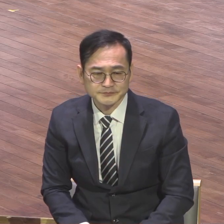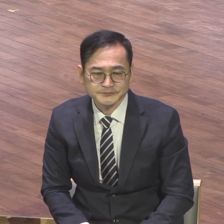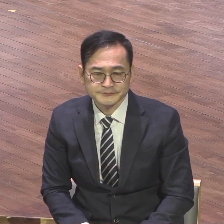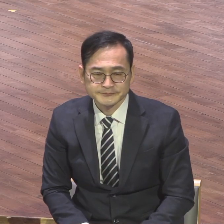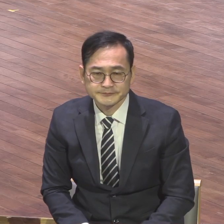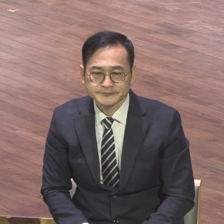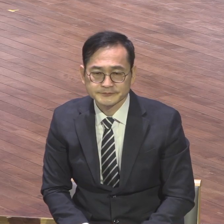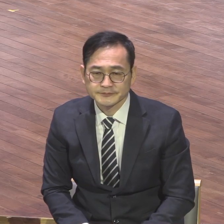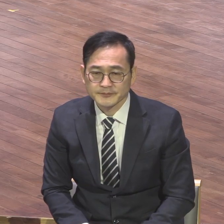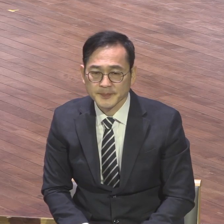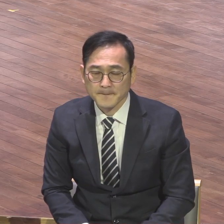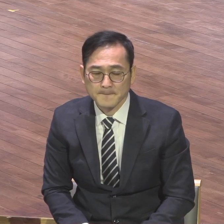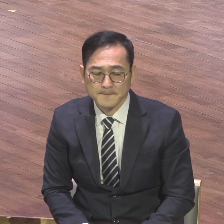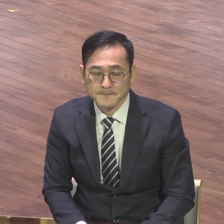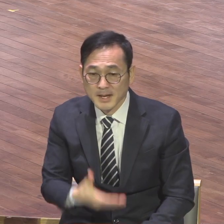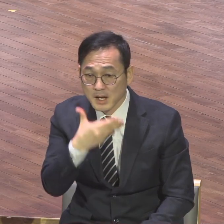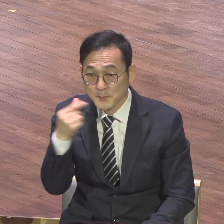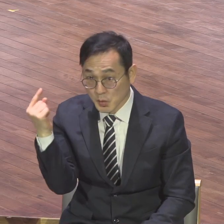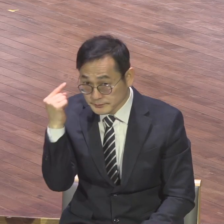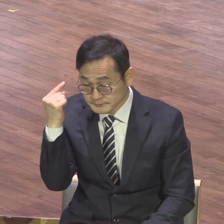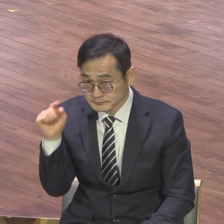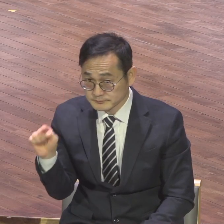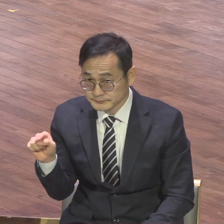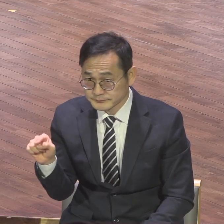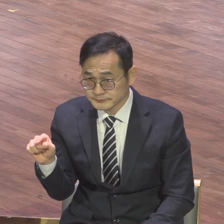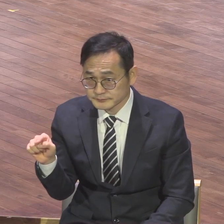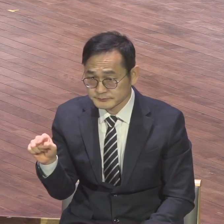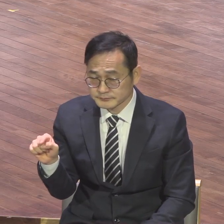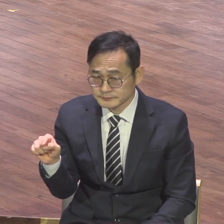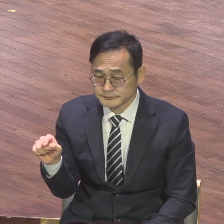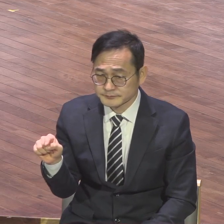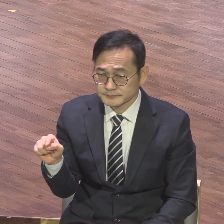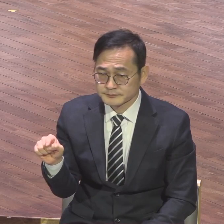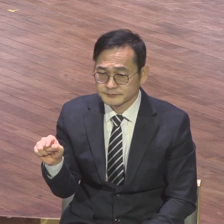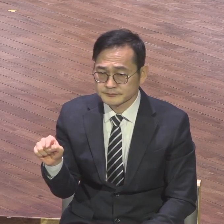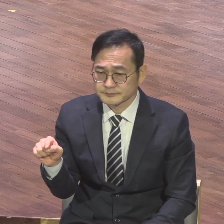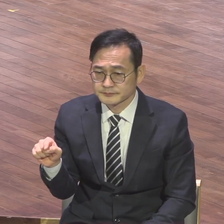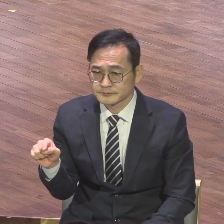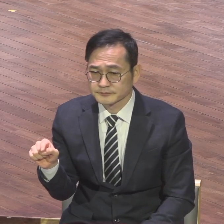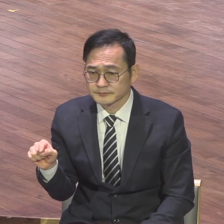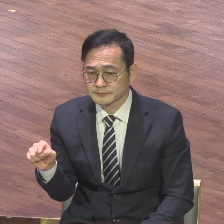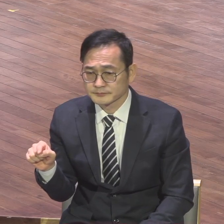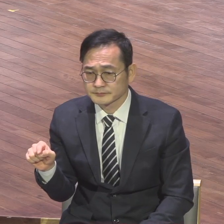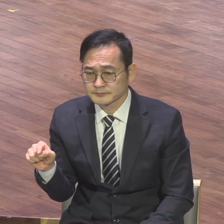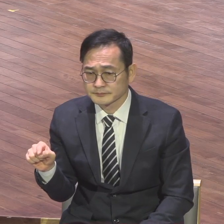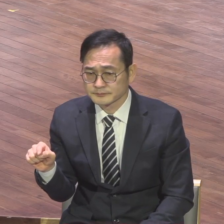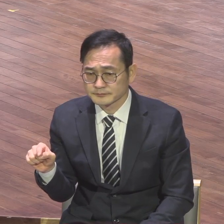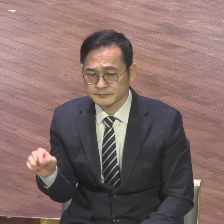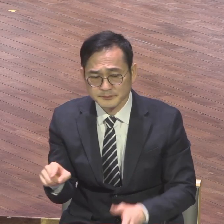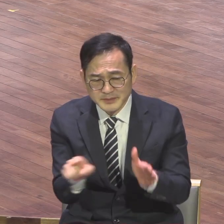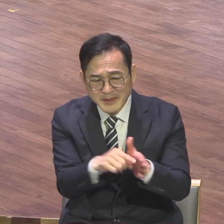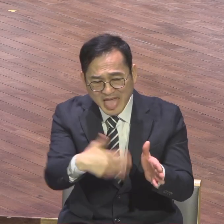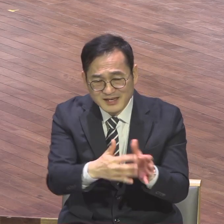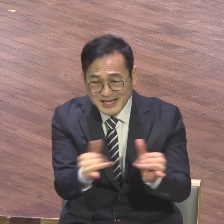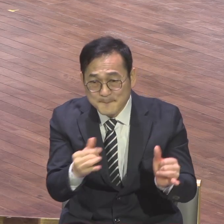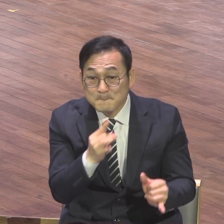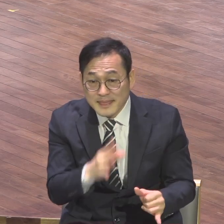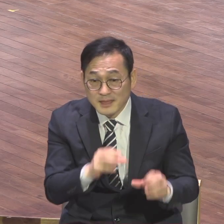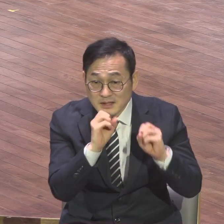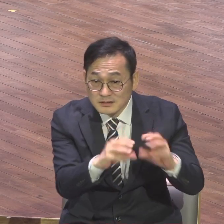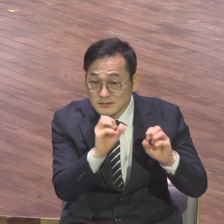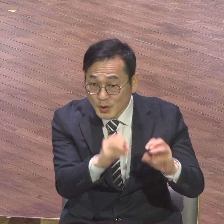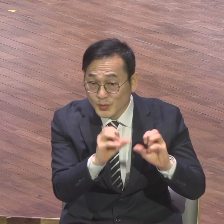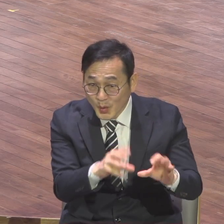우리가 복음에 대해서 일반적으로 생각하기를 복음하면 부신자들에게만 부신자들이